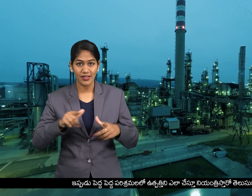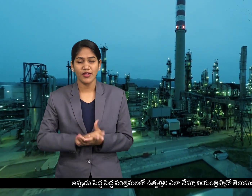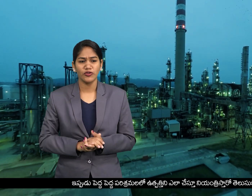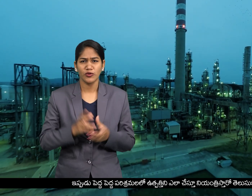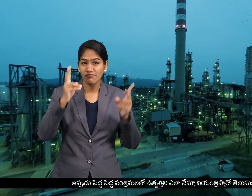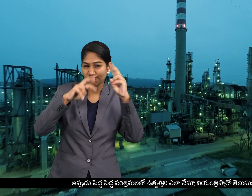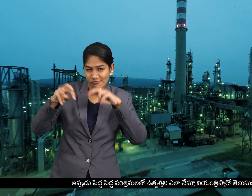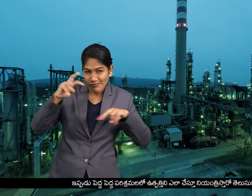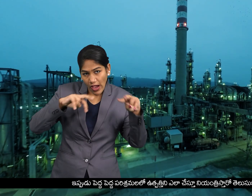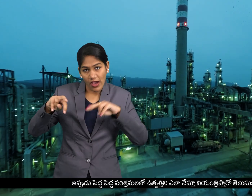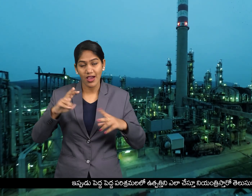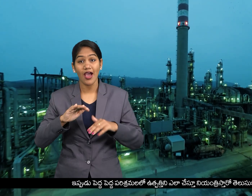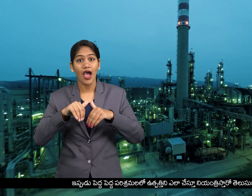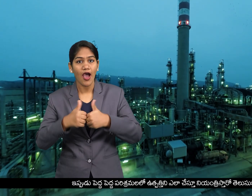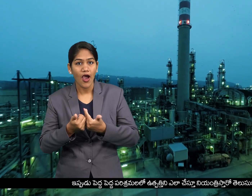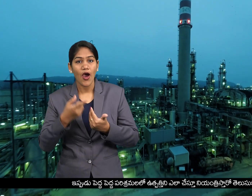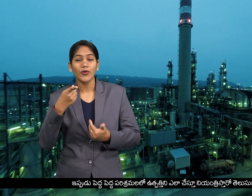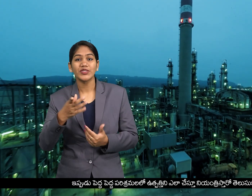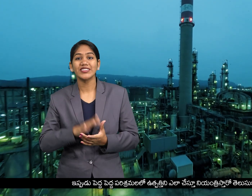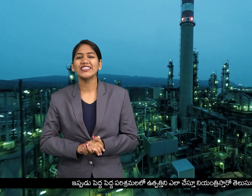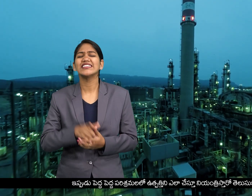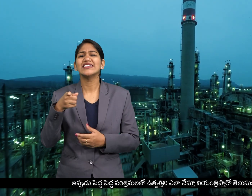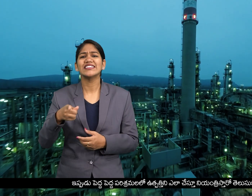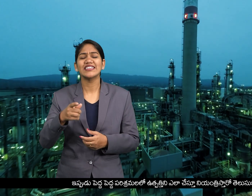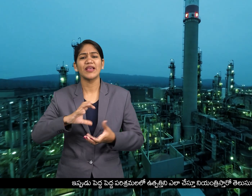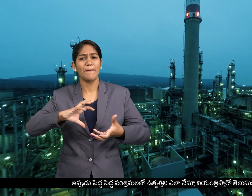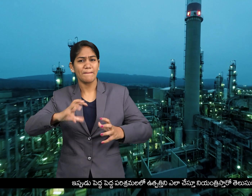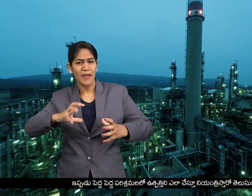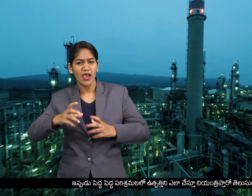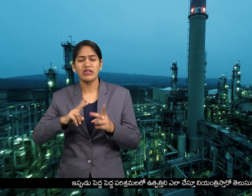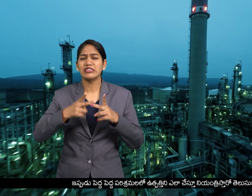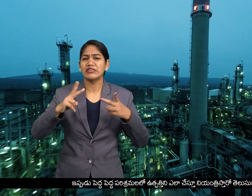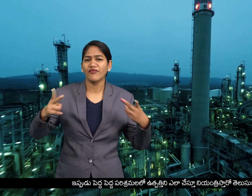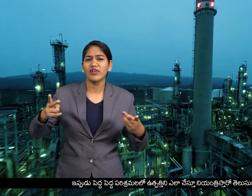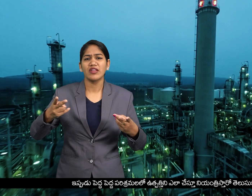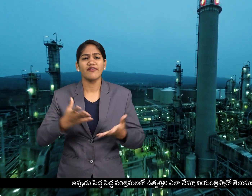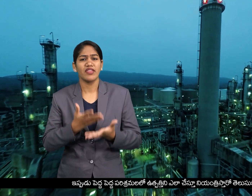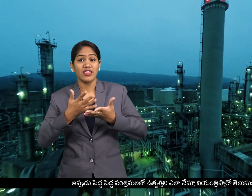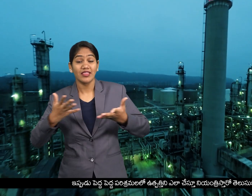ఇప్పుడు పెద్ద పెద్ద పరిశ్రమలలో ఉత్పత్తిని ఎలా చేస్తూ నియంత్రిస్తారో తెలుసుకుందాం.